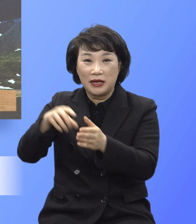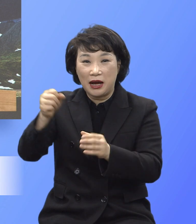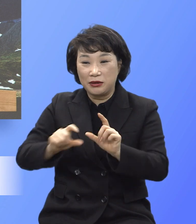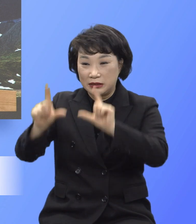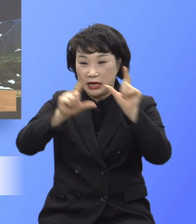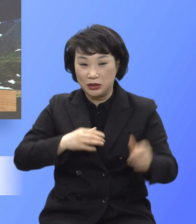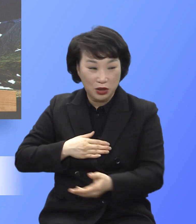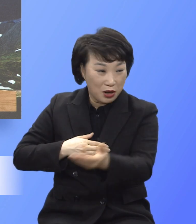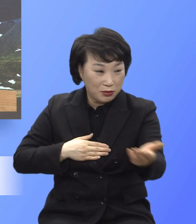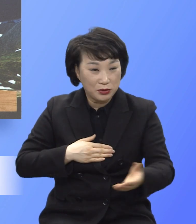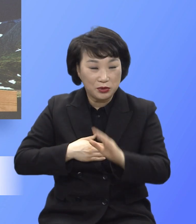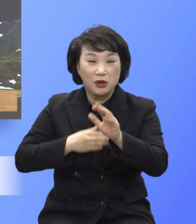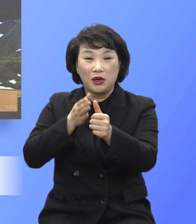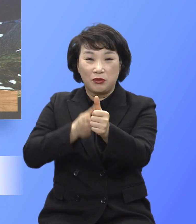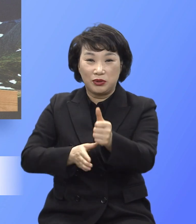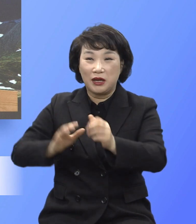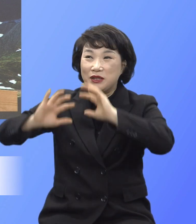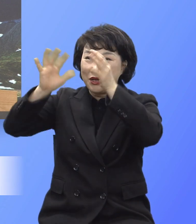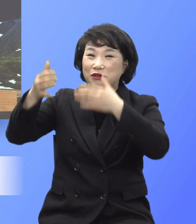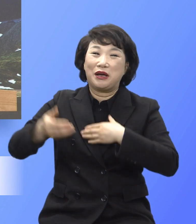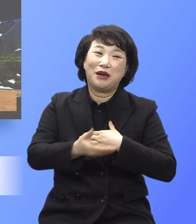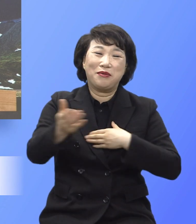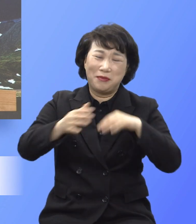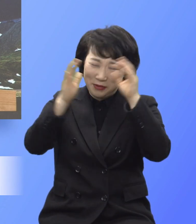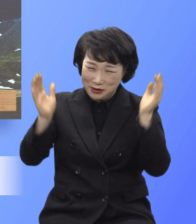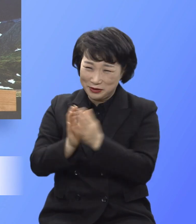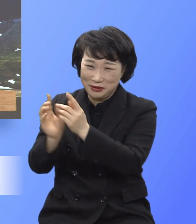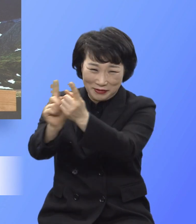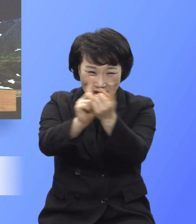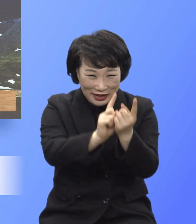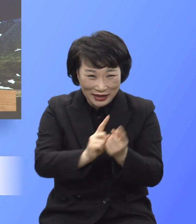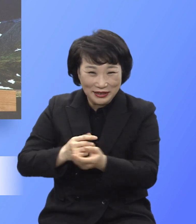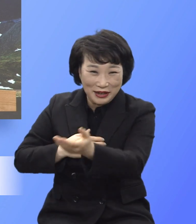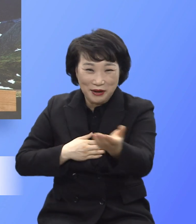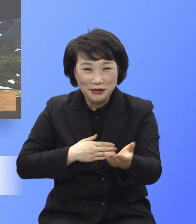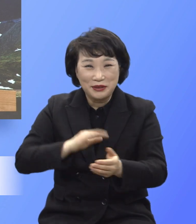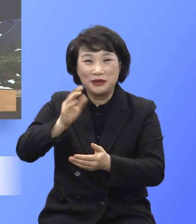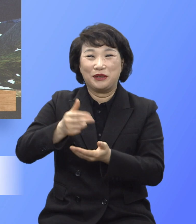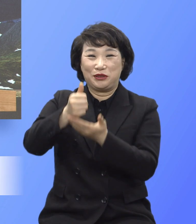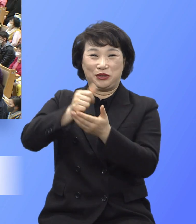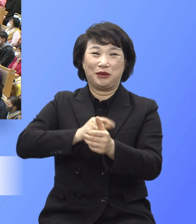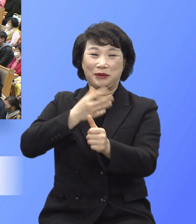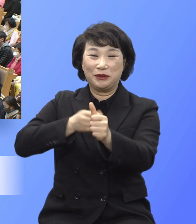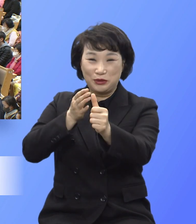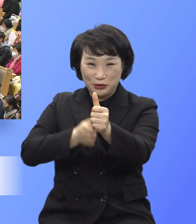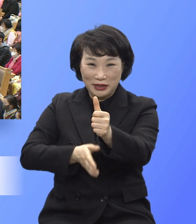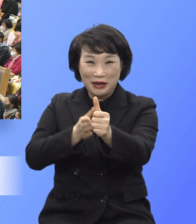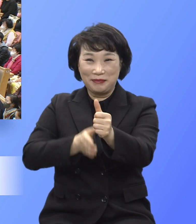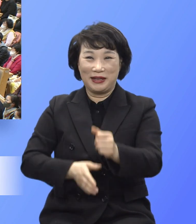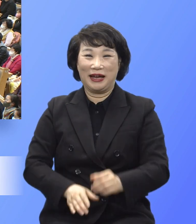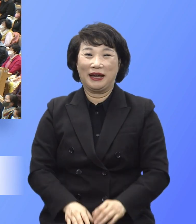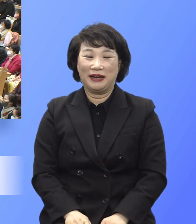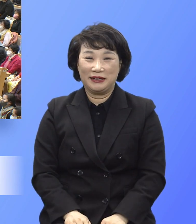사는 여러분 되어서 천국에서 다 만나는 여러분 되기를 주님의 이름으로 축원합니다.